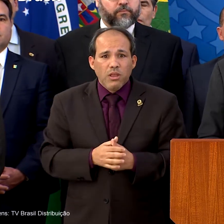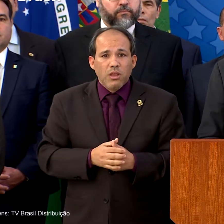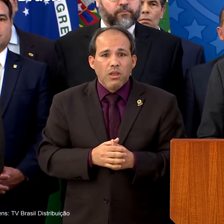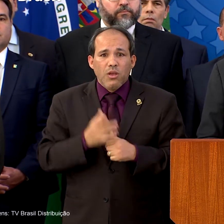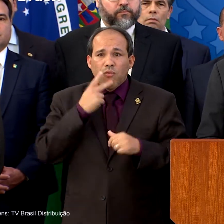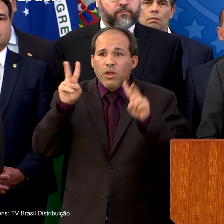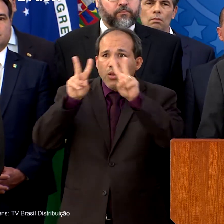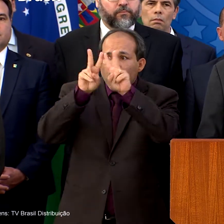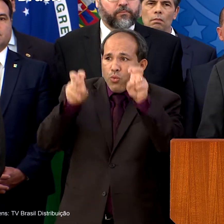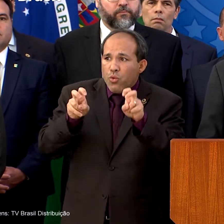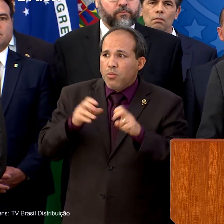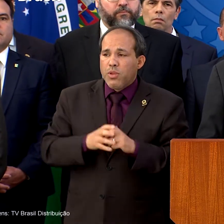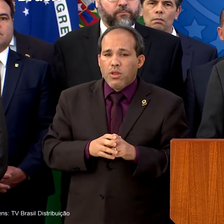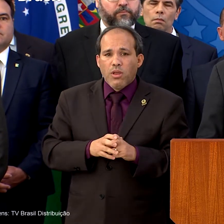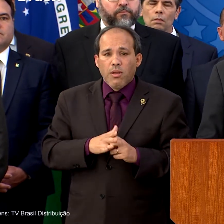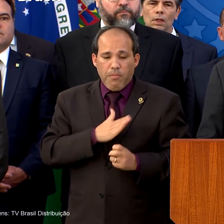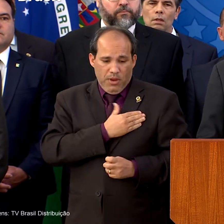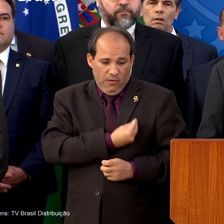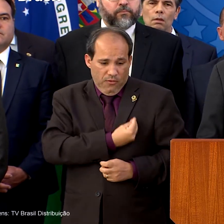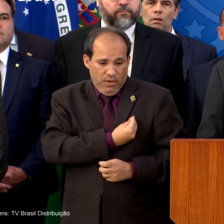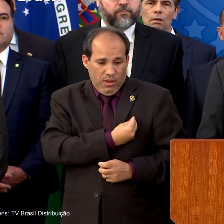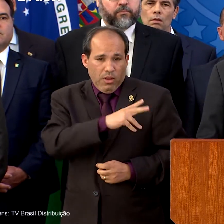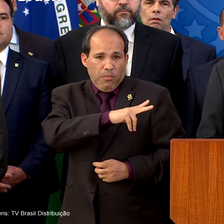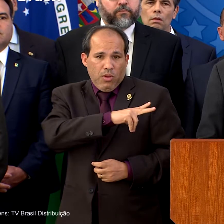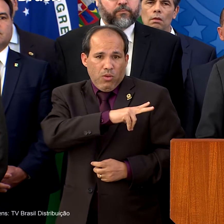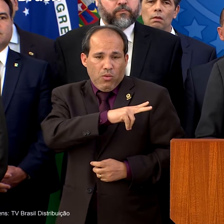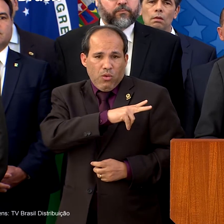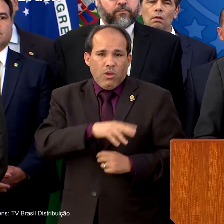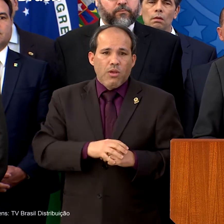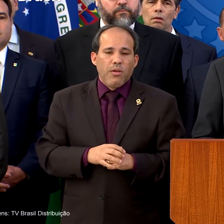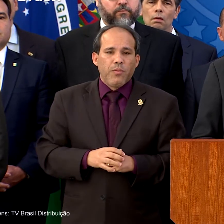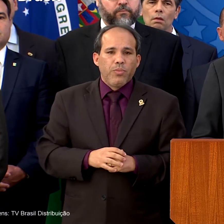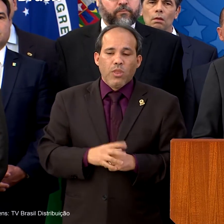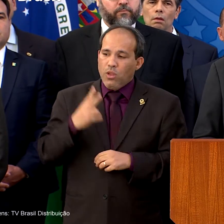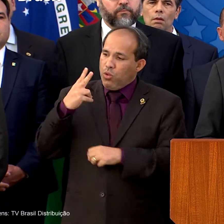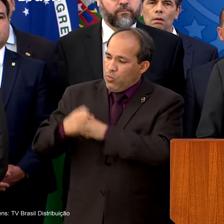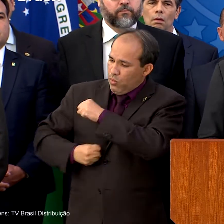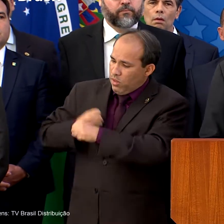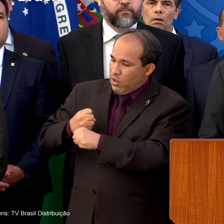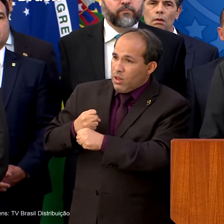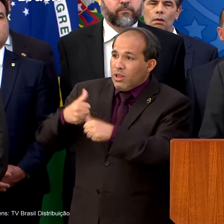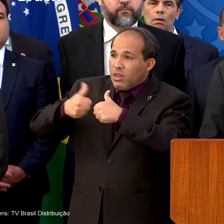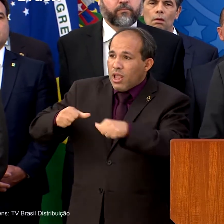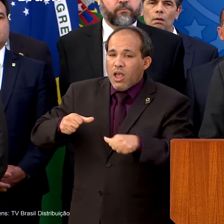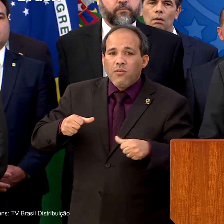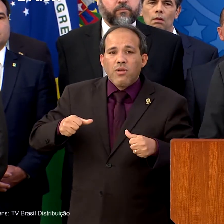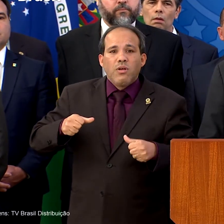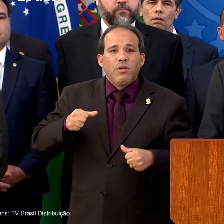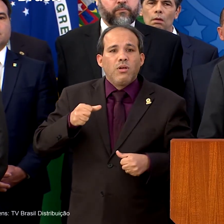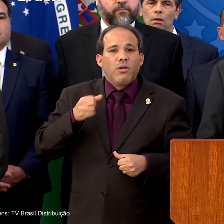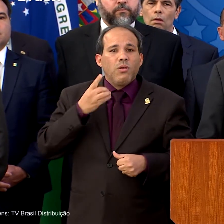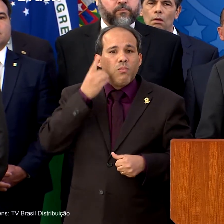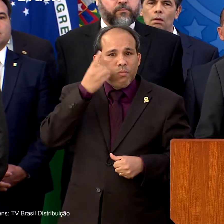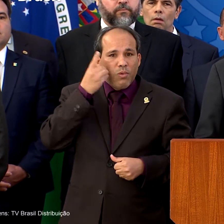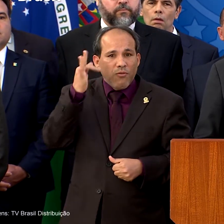e eu falo da minha vida particular um dos últimos dois anos e parlamentar eu gastei menos